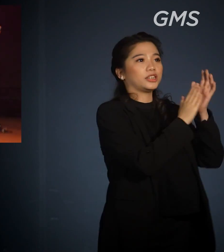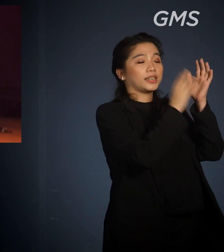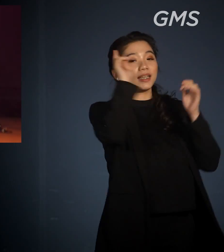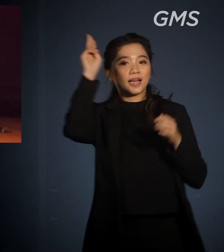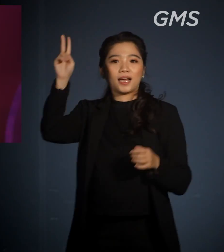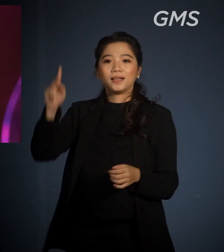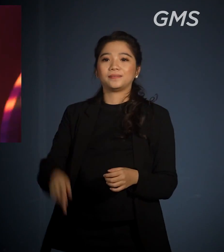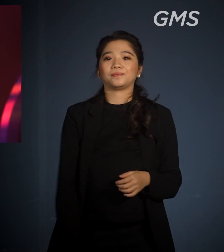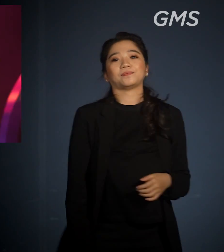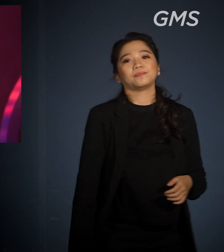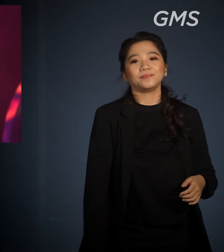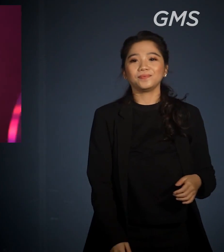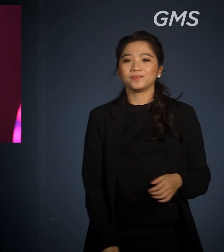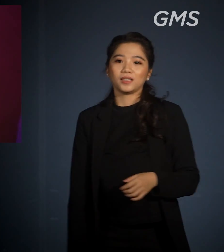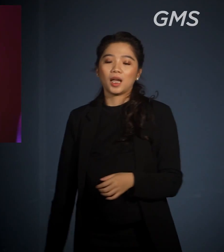memuji Dia,